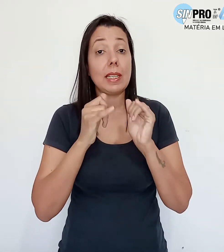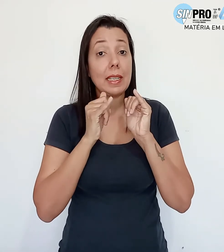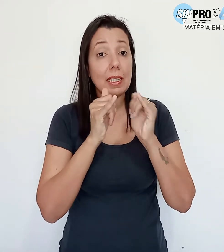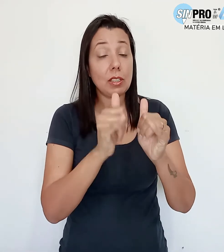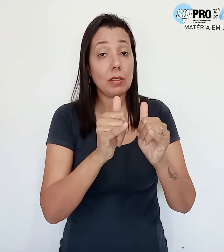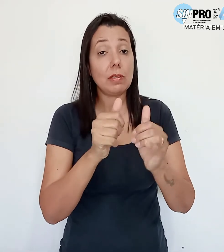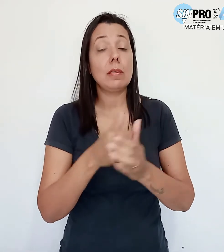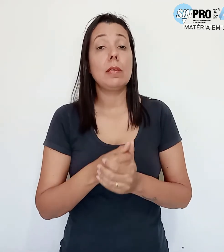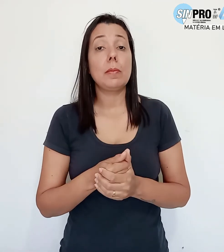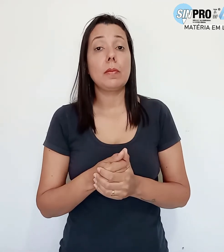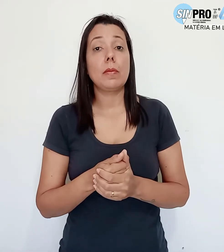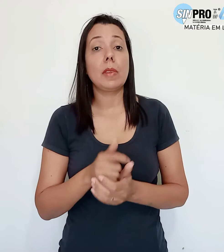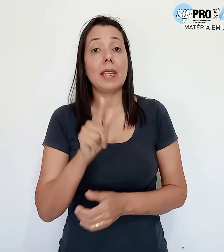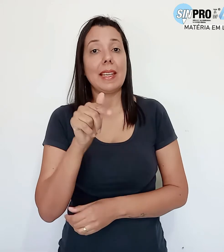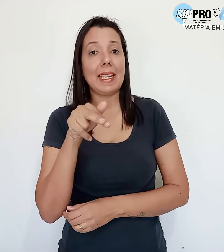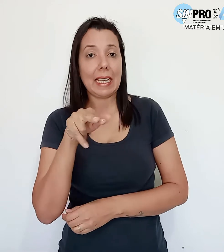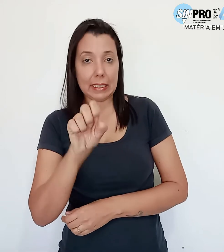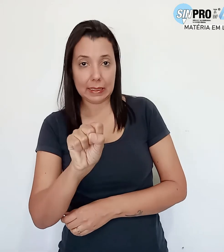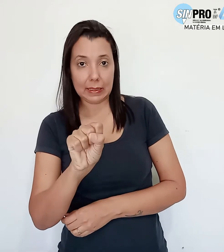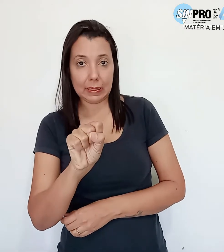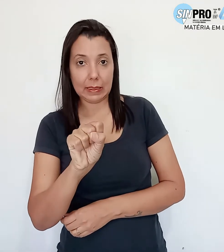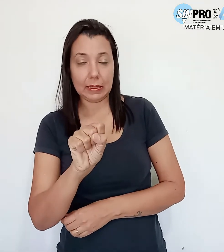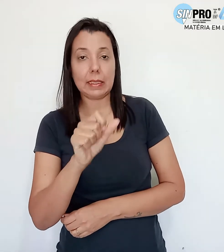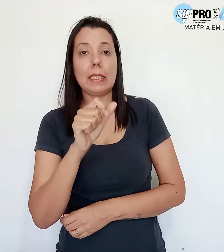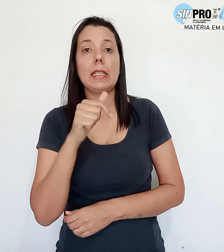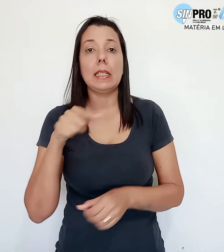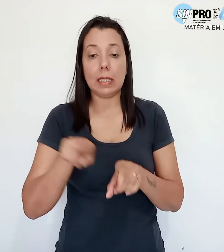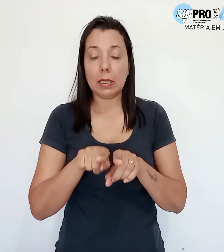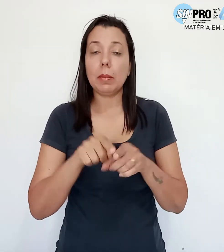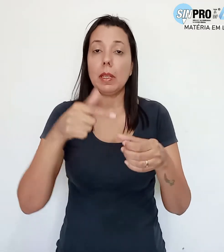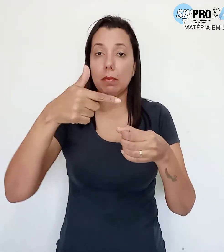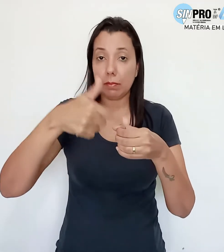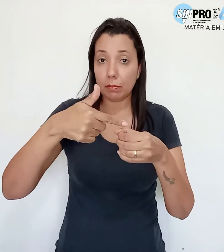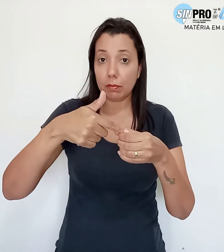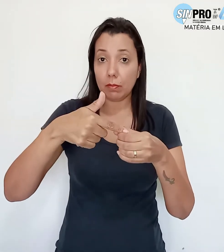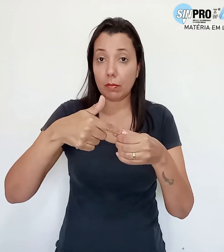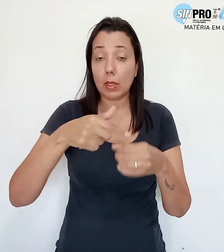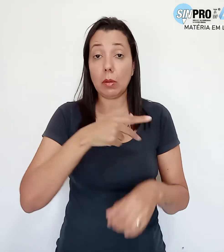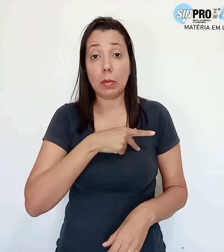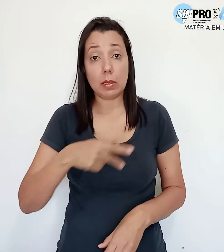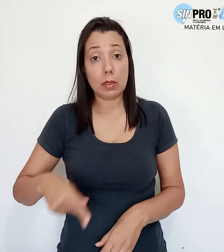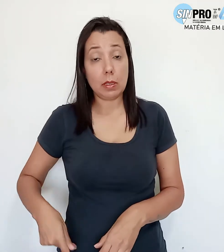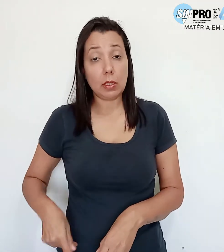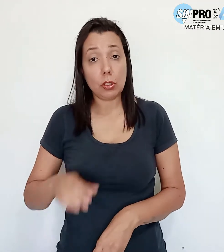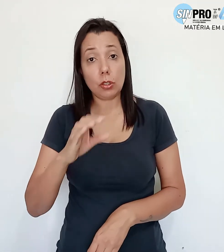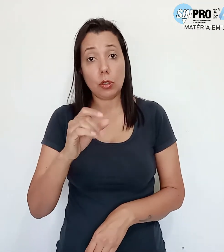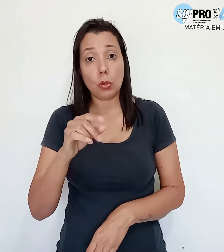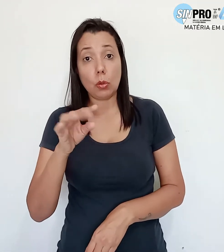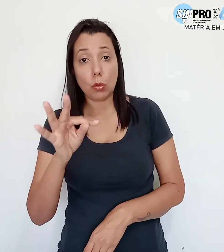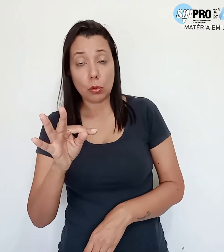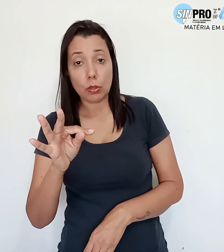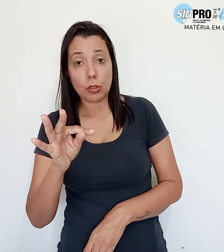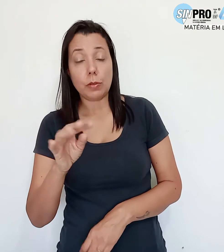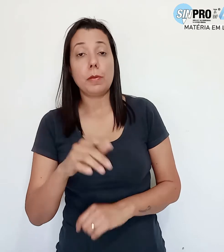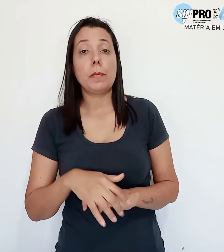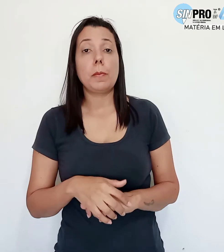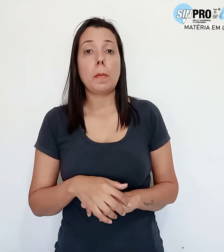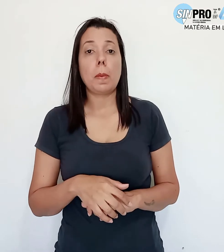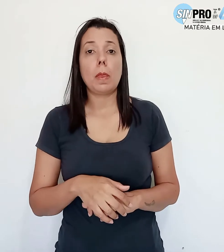energia elétrica, do gás de cozinha, da gasolina. Para o presidente da CUT Brasil, Sérgio Nobre,